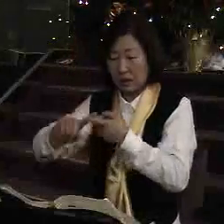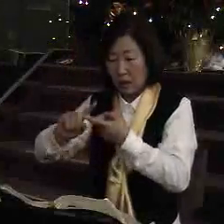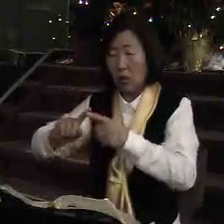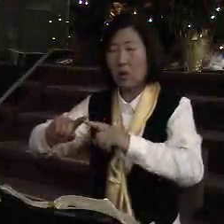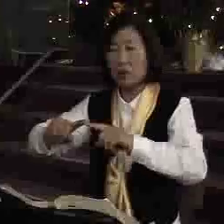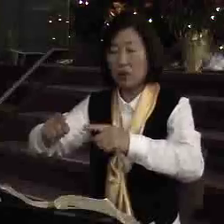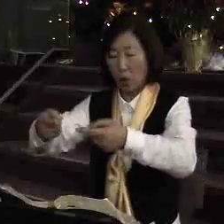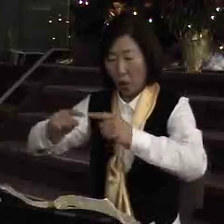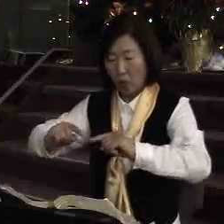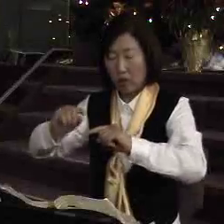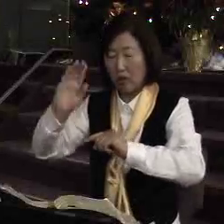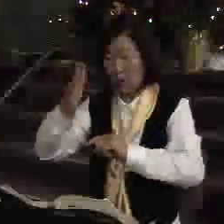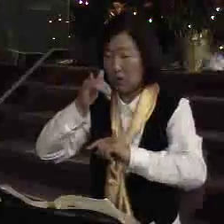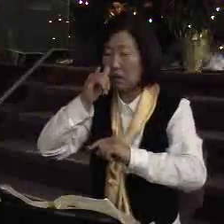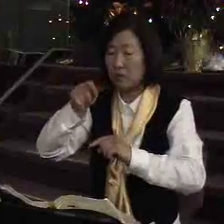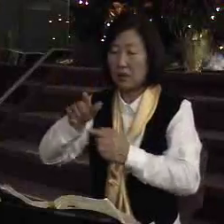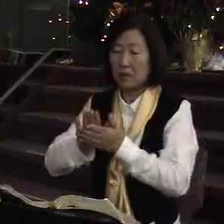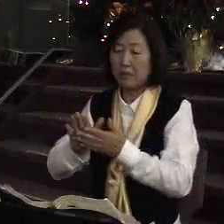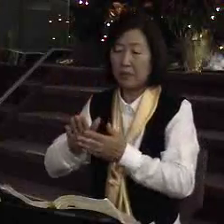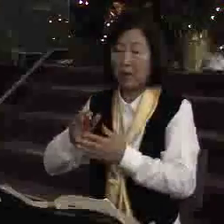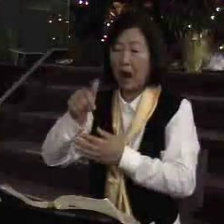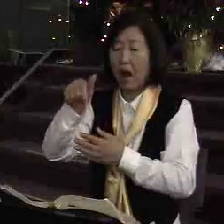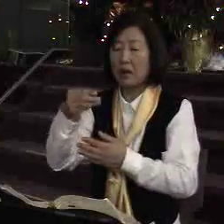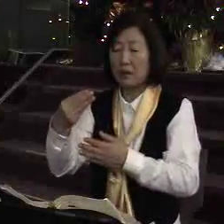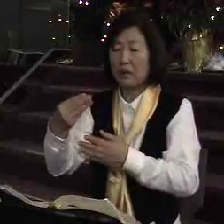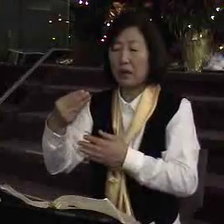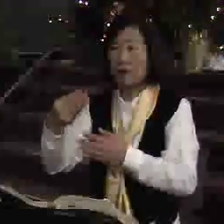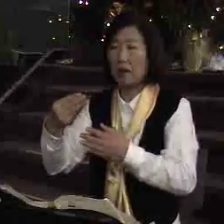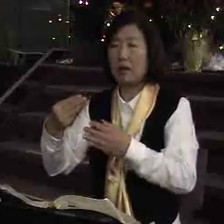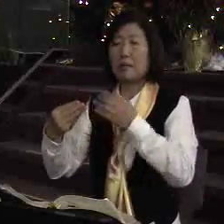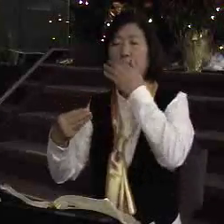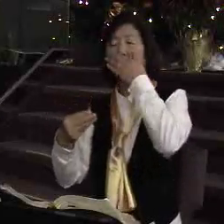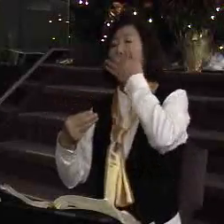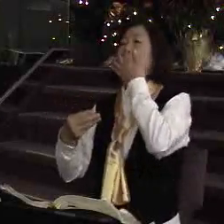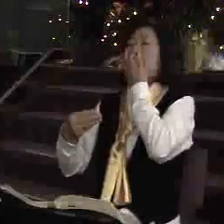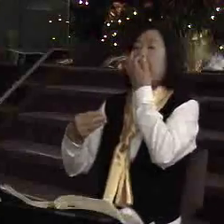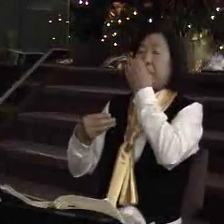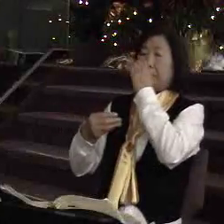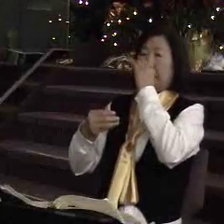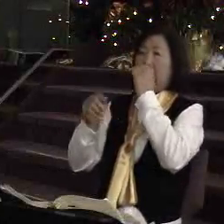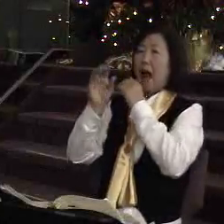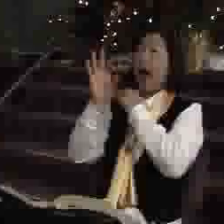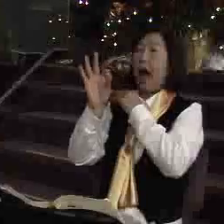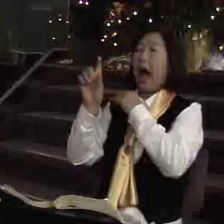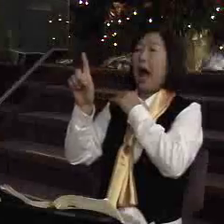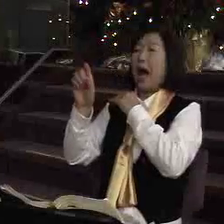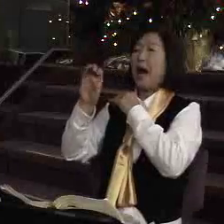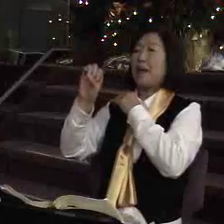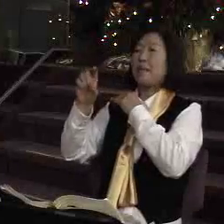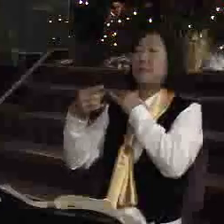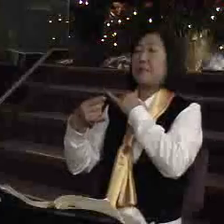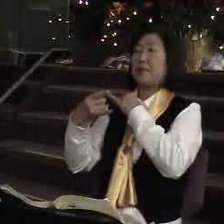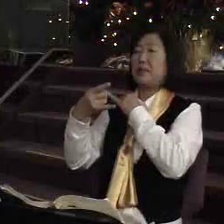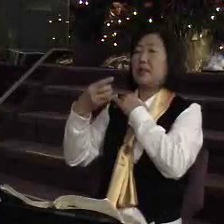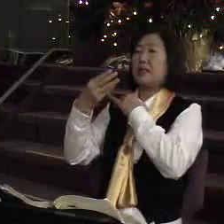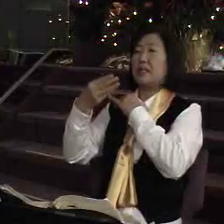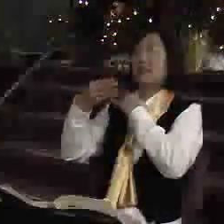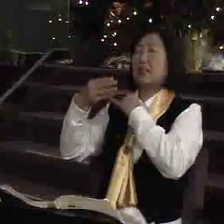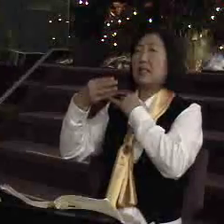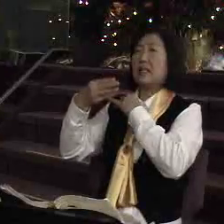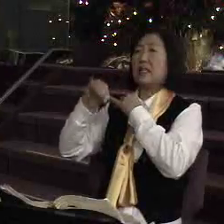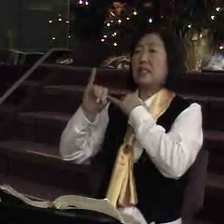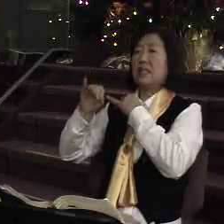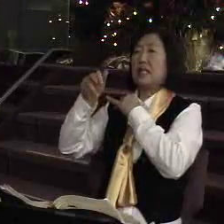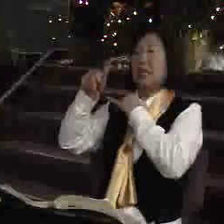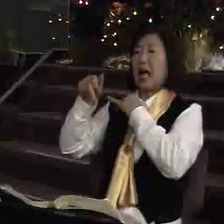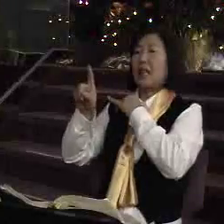되는 것입니다. 그러나 갈라디아 교인들의 경우 이 핍박을 마다했어요.